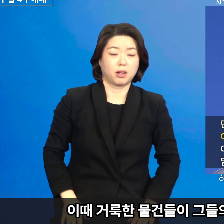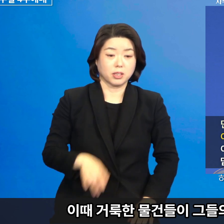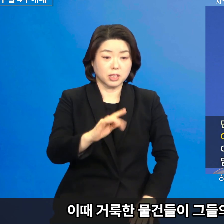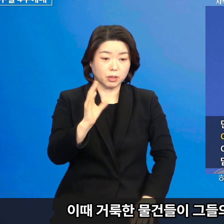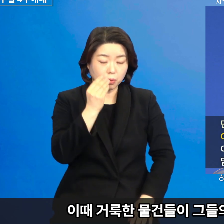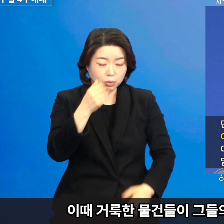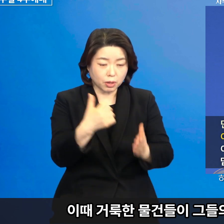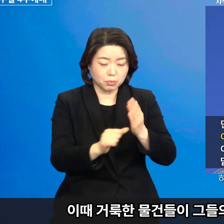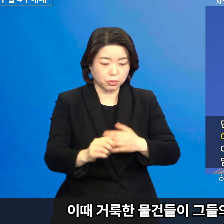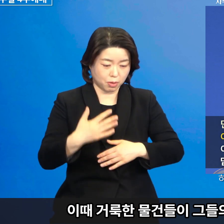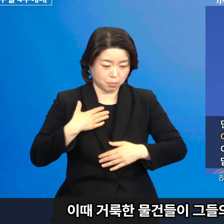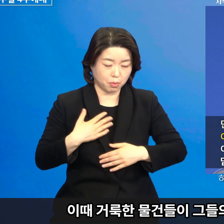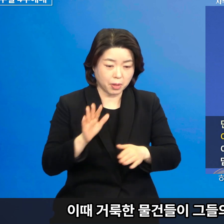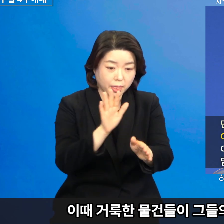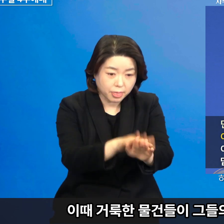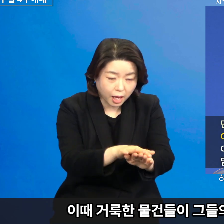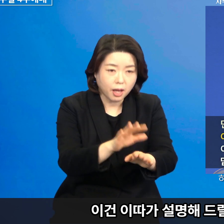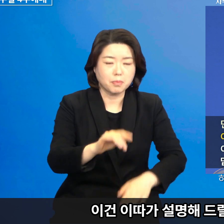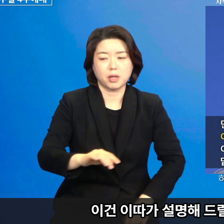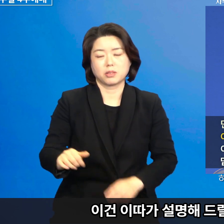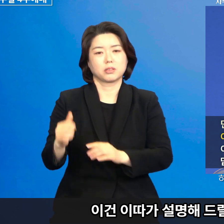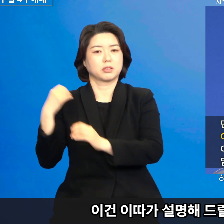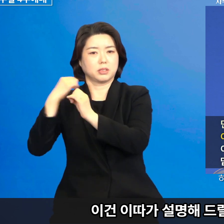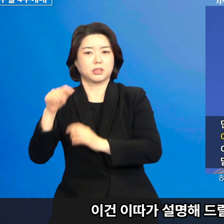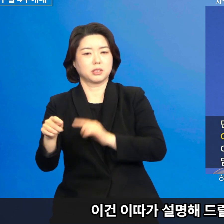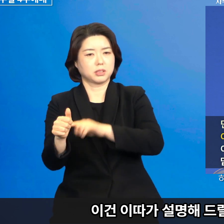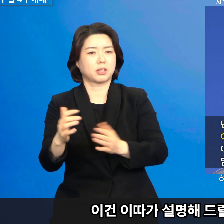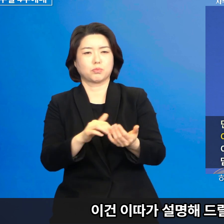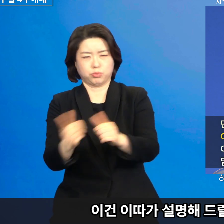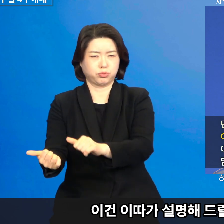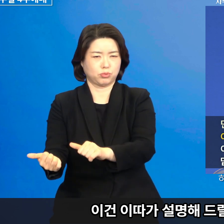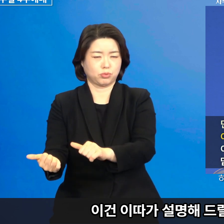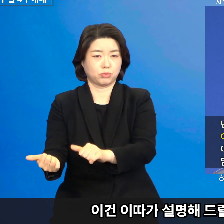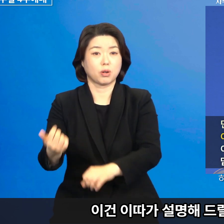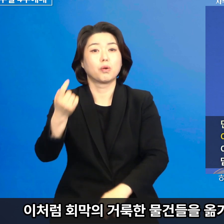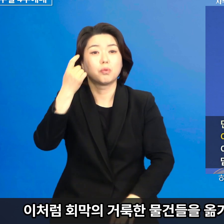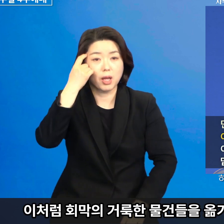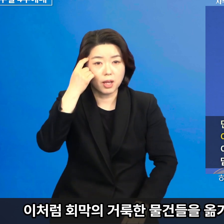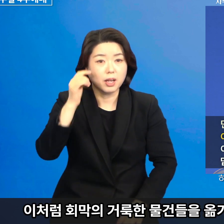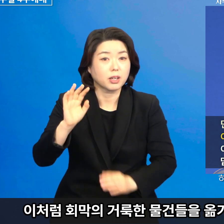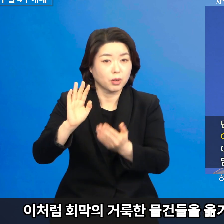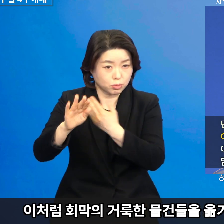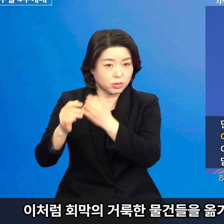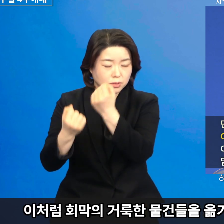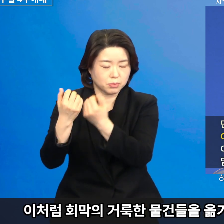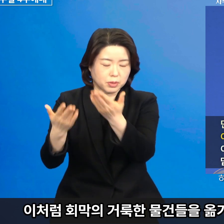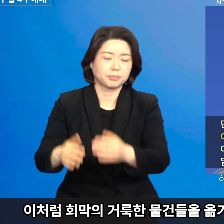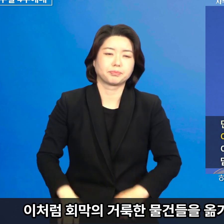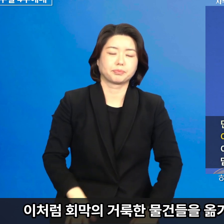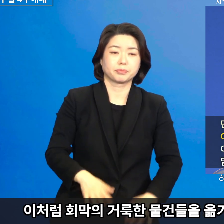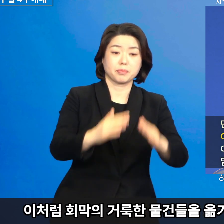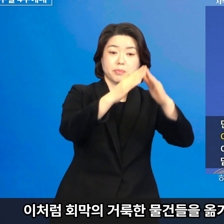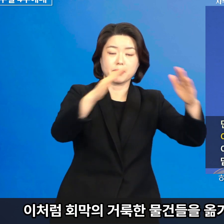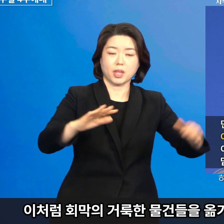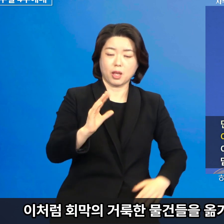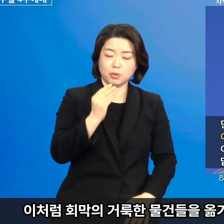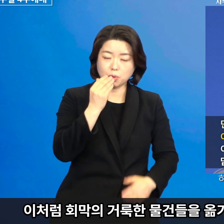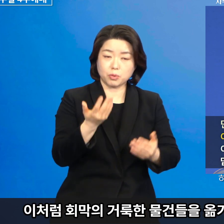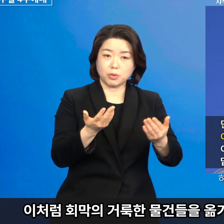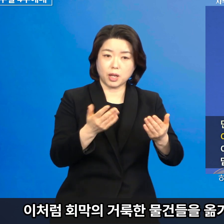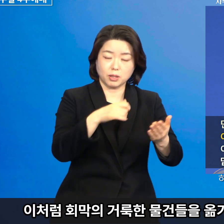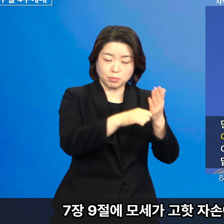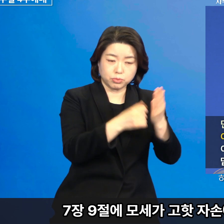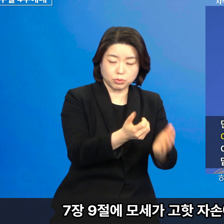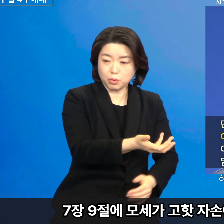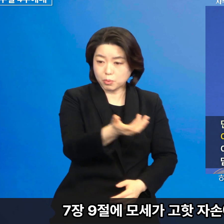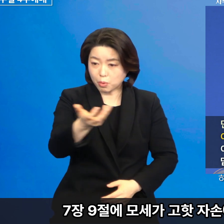닿다가는 죽는다. 자, 이건 이따가 설명해 드릴 거예요. 왜 죽는 건지. 이처럼 회막에 거룩한 물건들을 옮기는 일은 바로 고핫